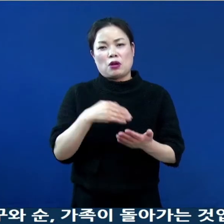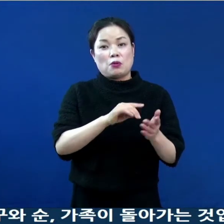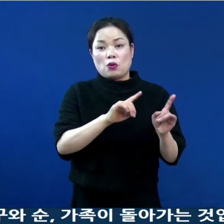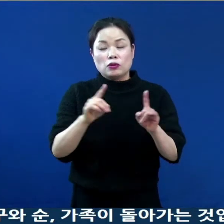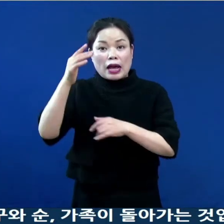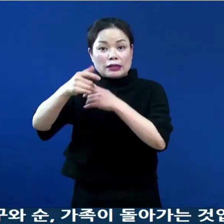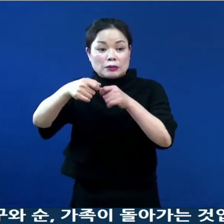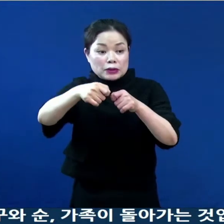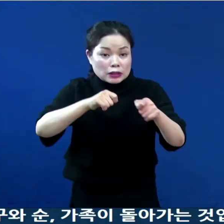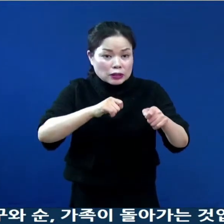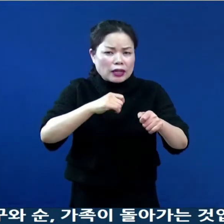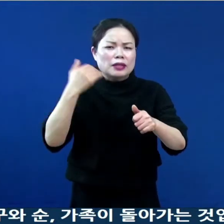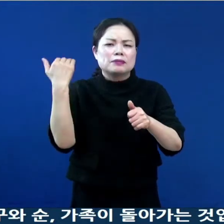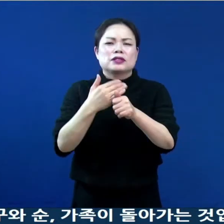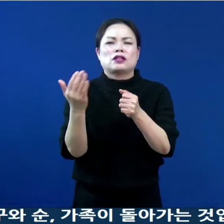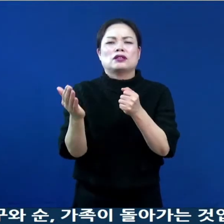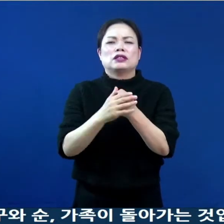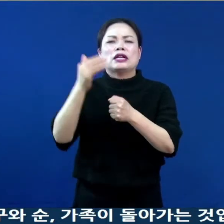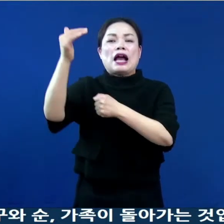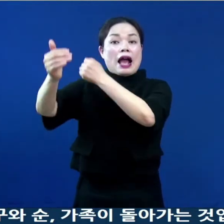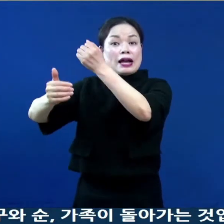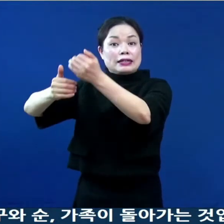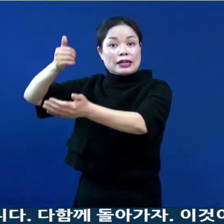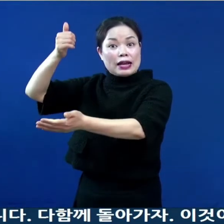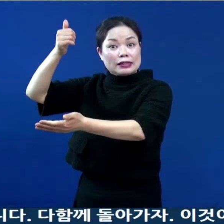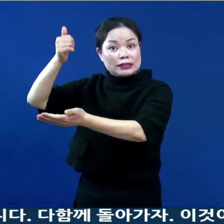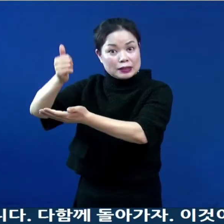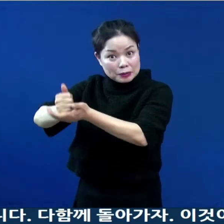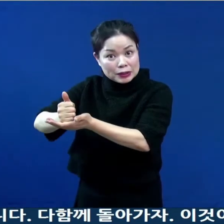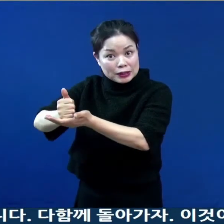하나님이 찢으셨고 하나님이 치셨기 때문에 그 하나님이